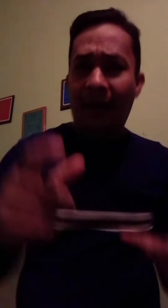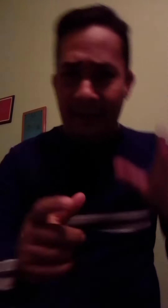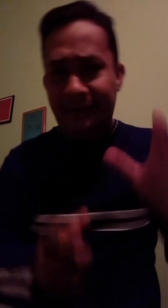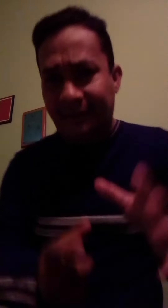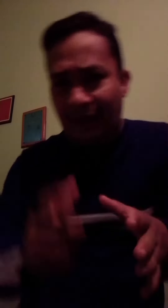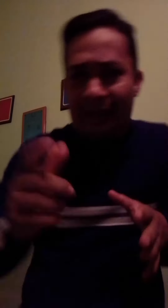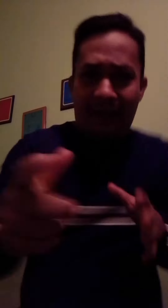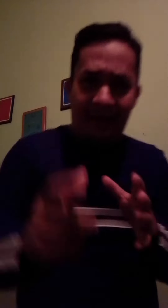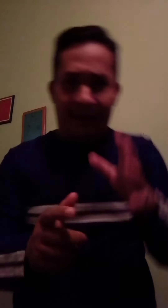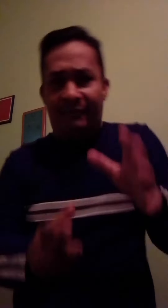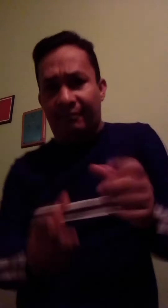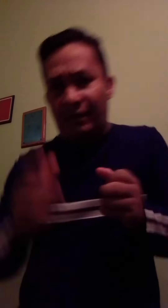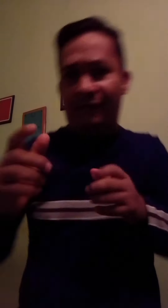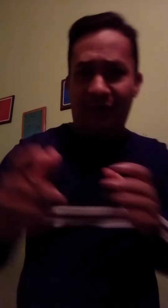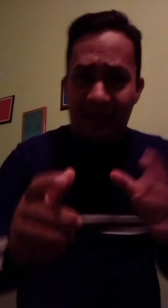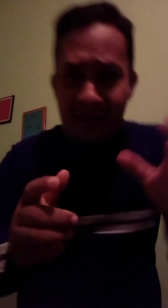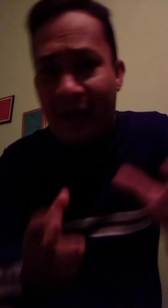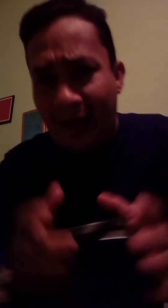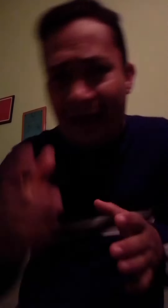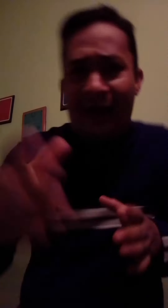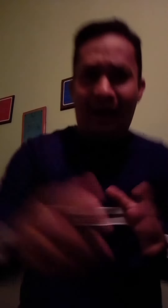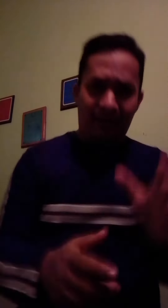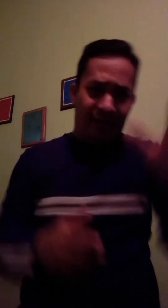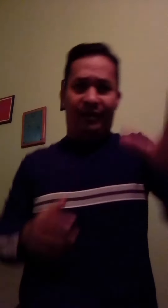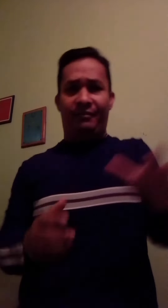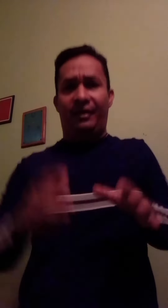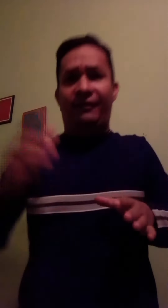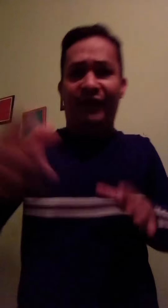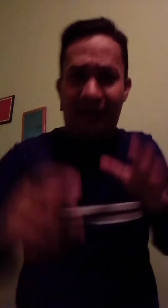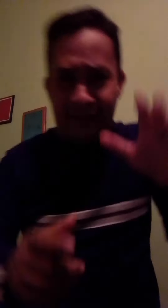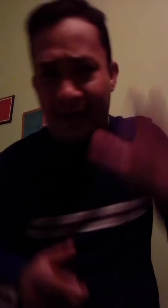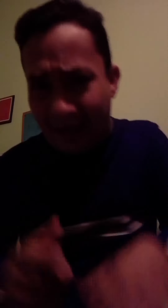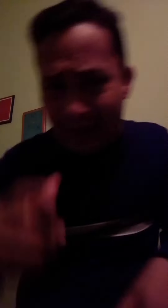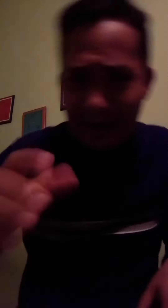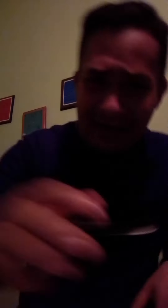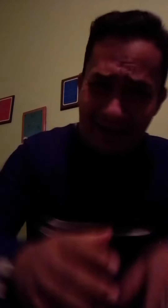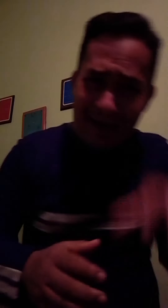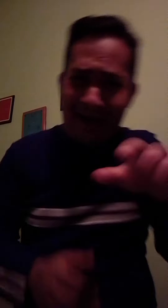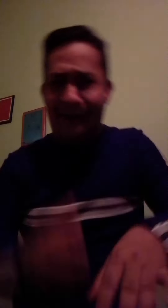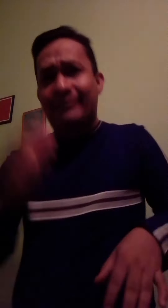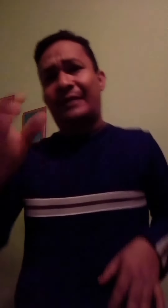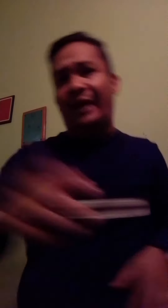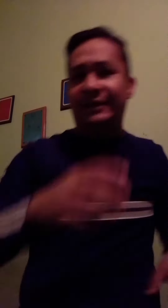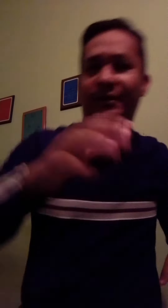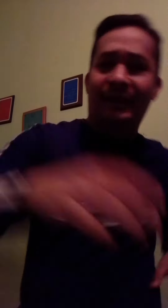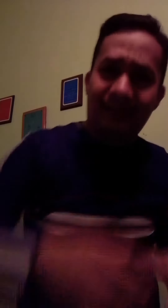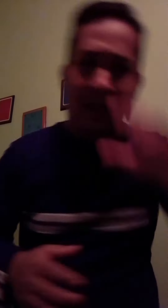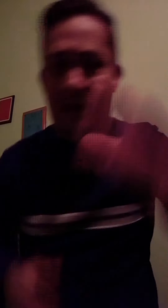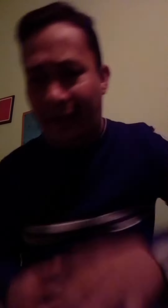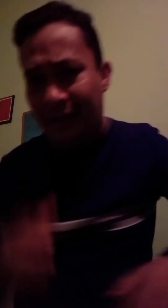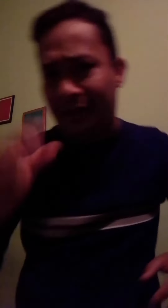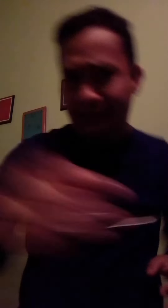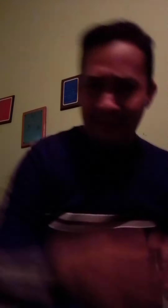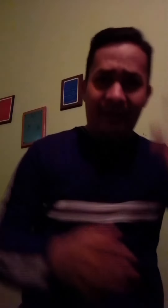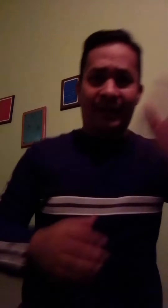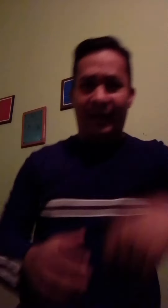Él es el Rey de mi vida, de mi vida. Cristo es el Rey,